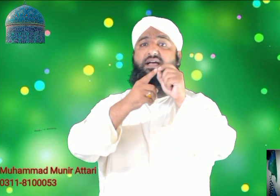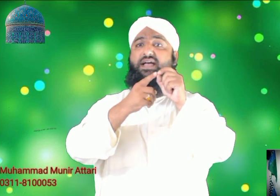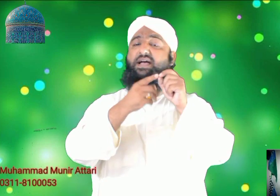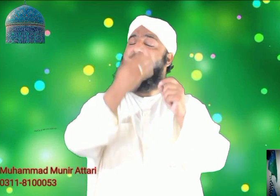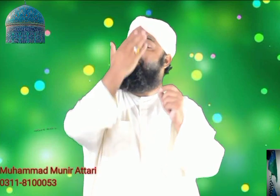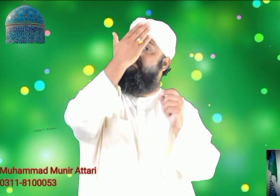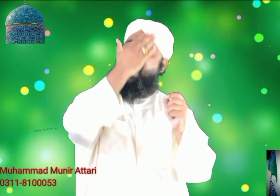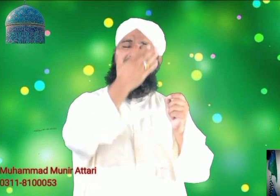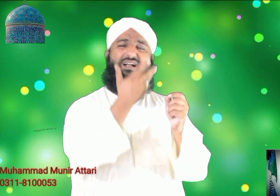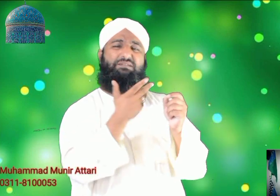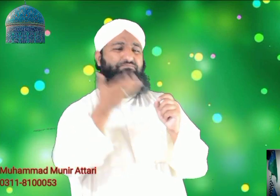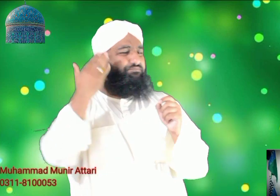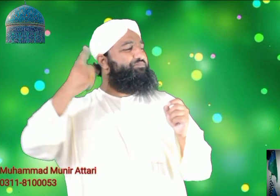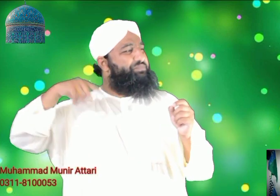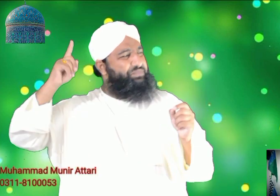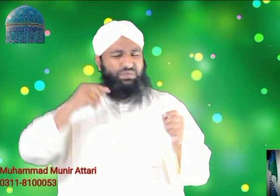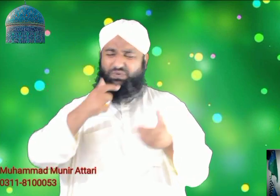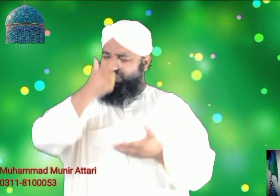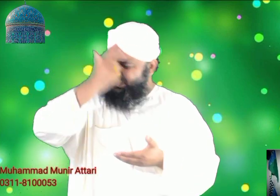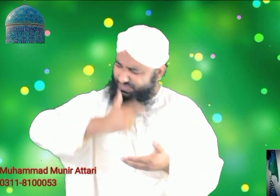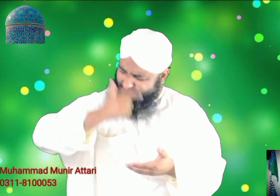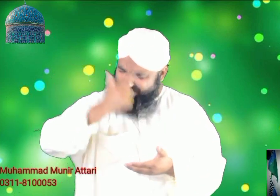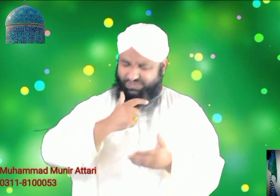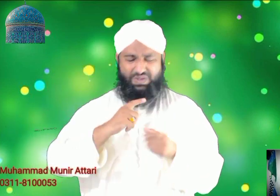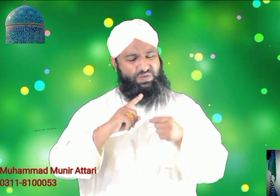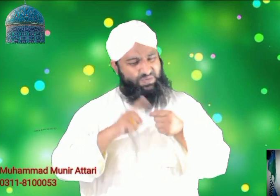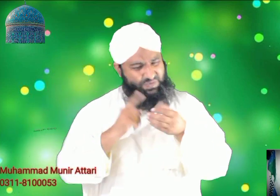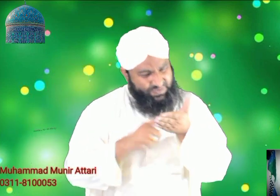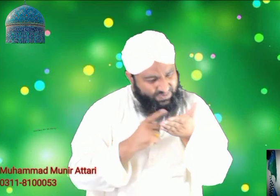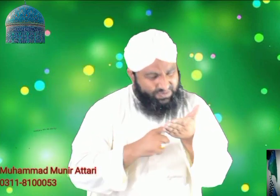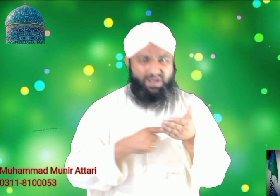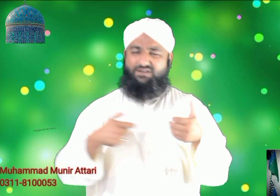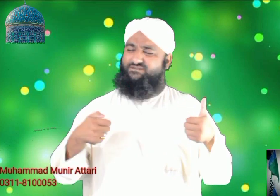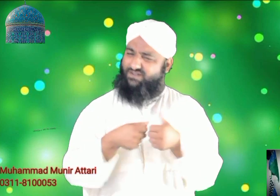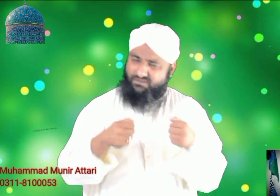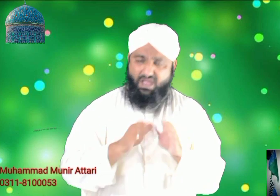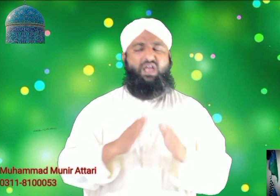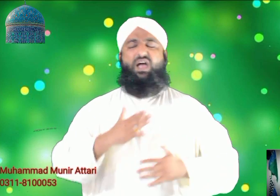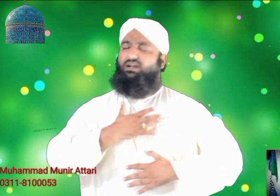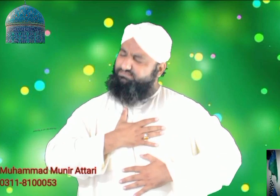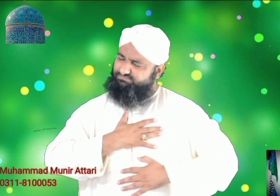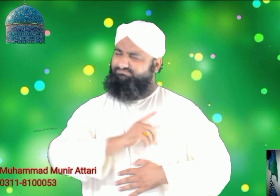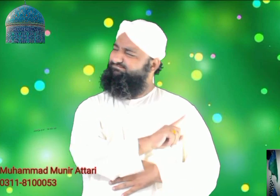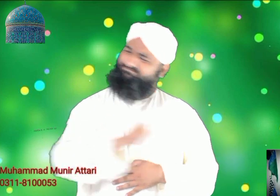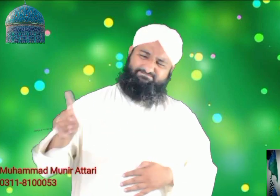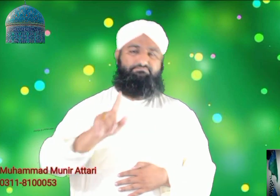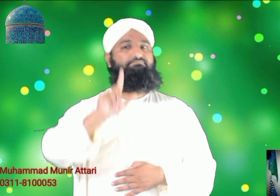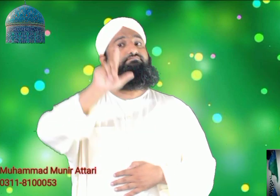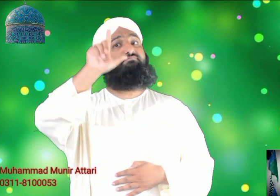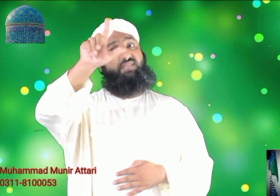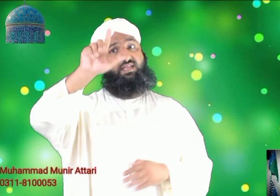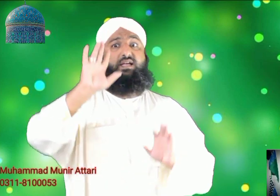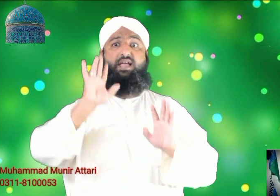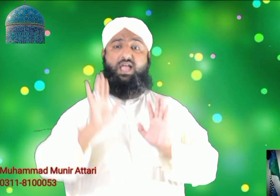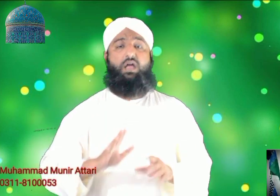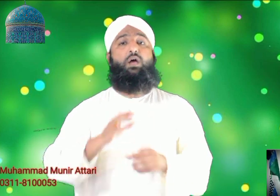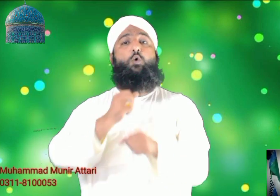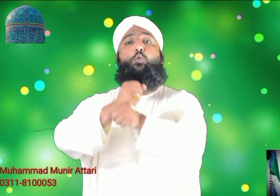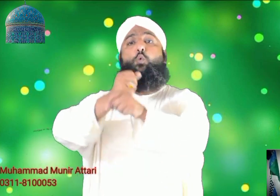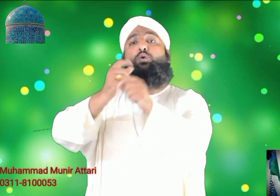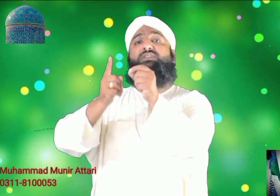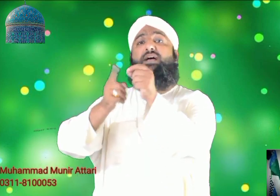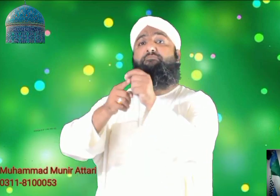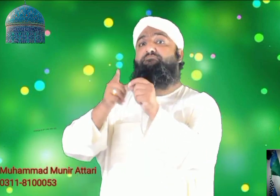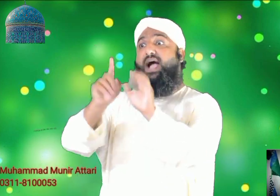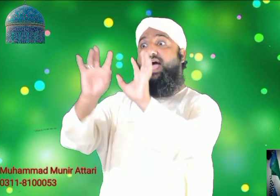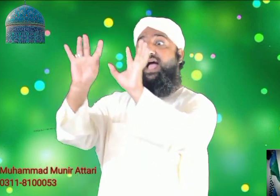گریہ وزاری، یہ اس لیے بیان کرنے آیا ہوں کہ محبت ہم سب کو ہے غوث اعظم سے، مگر ان کے فٹ سٹیپ پر، ان کے نقش قدم پر